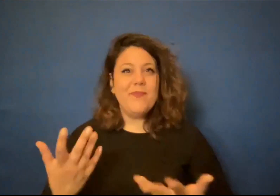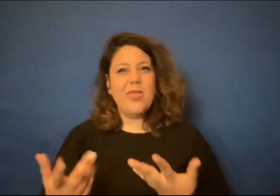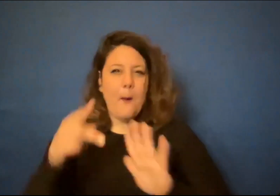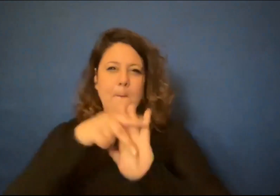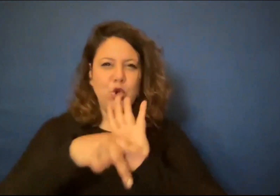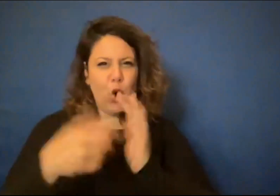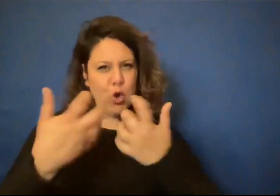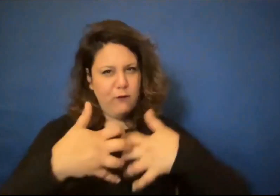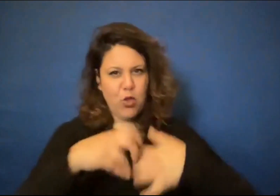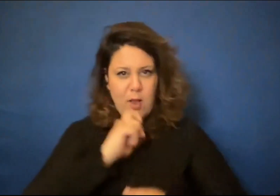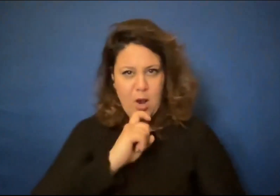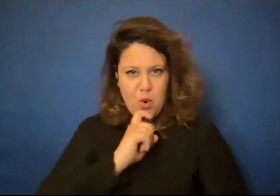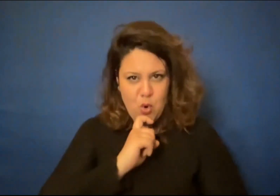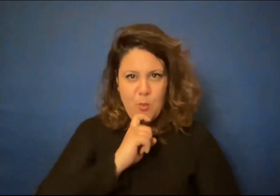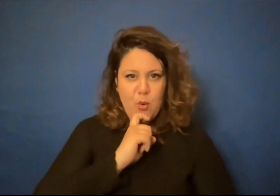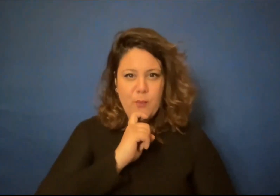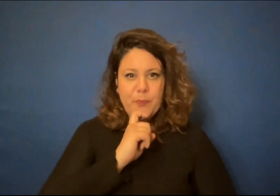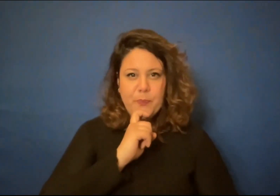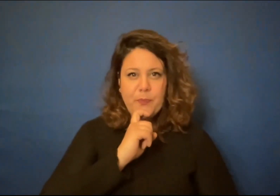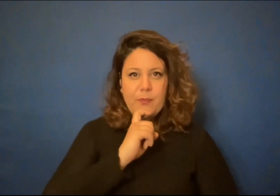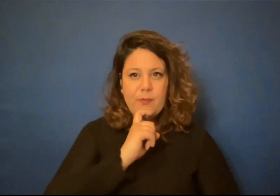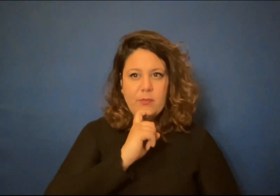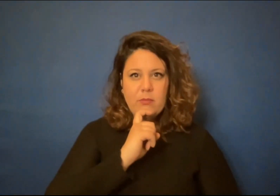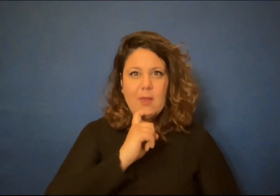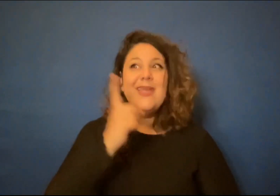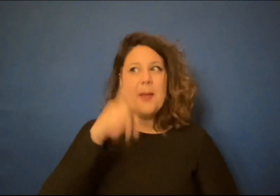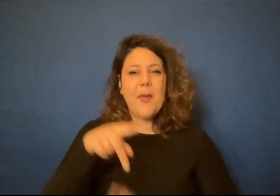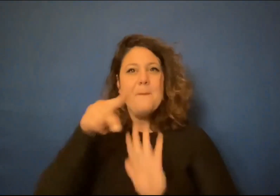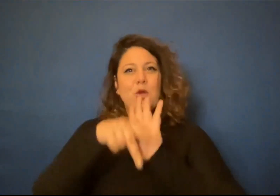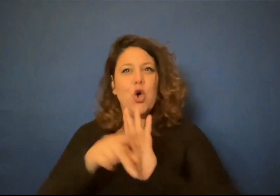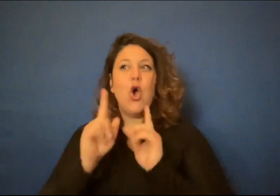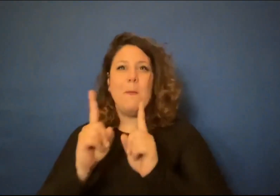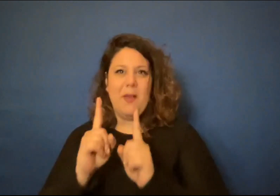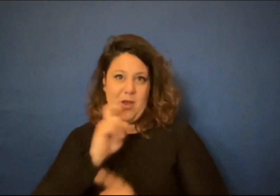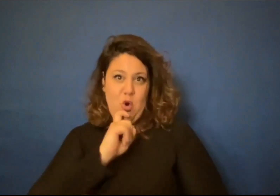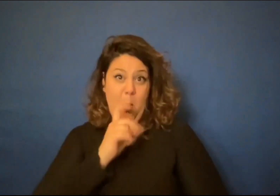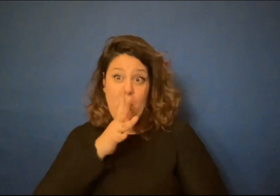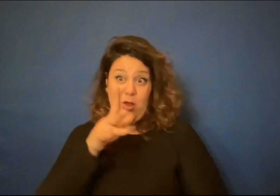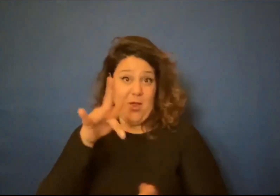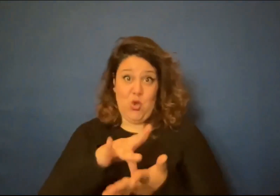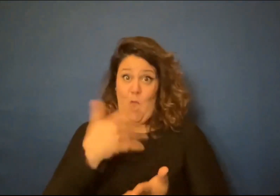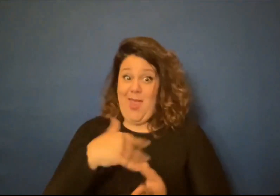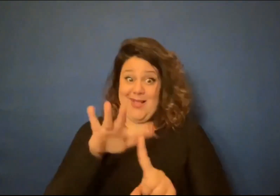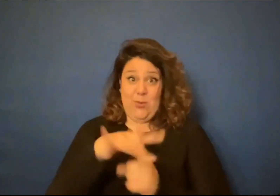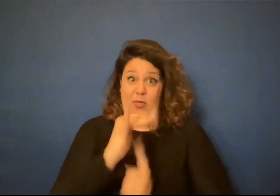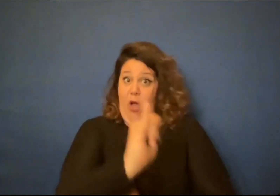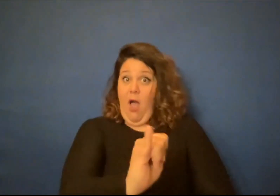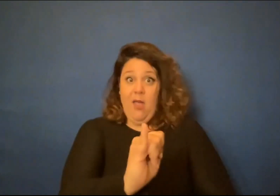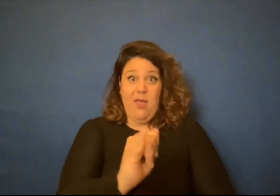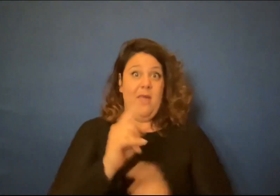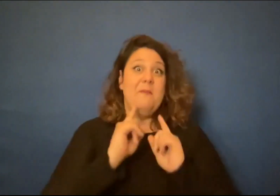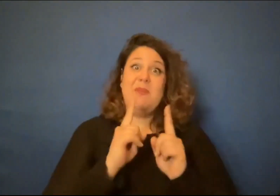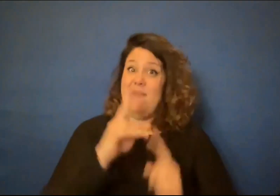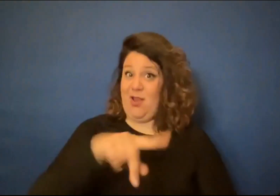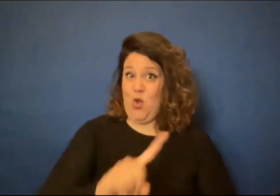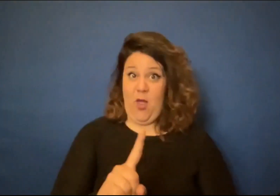protocolos? Si funcionan, y cómo funcionan para prevenir, porque ahí no se está previniendo. Si estamos diciendo y dando datos que hasta el